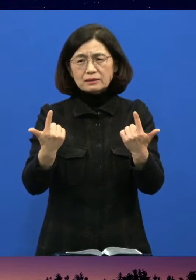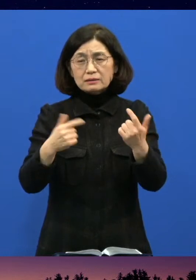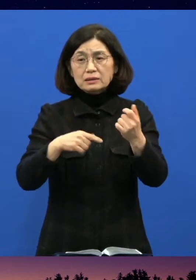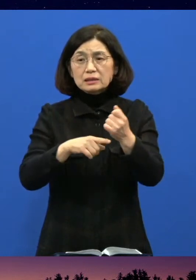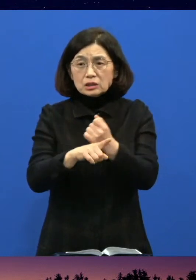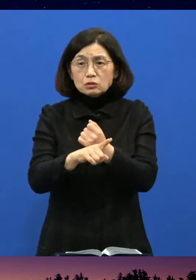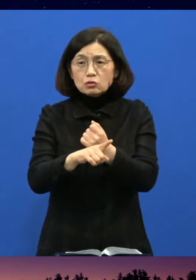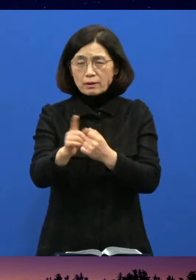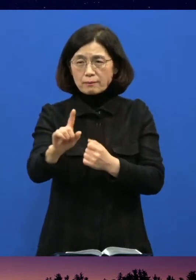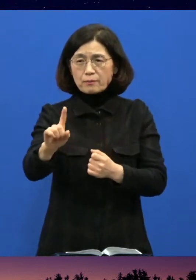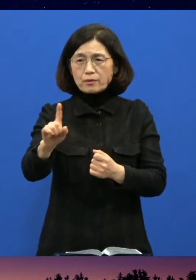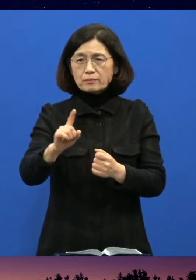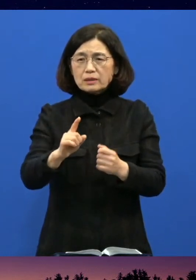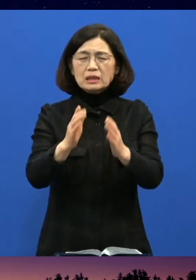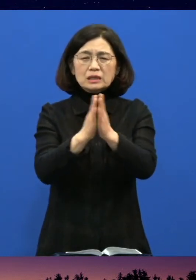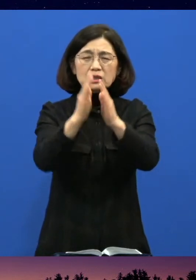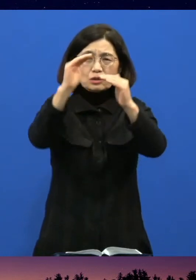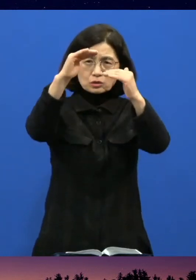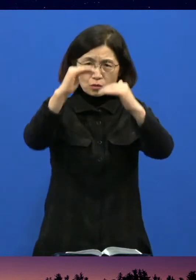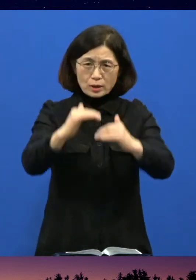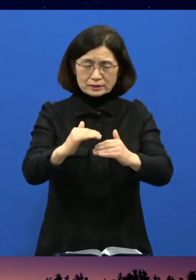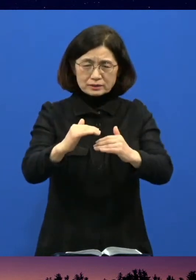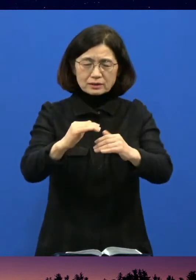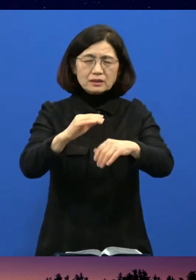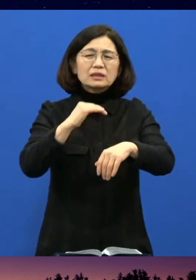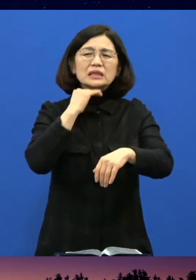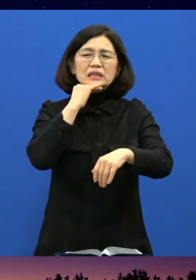그 기도하는 과정을 통하여, 기다리는